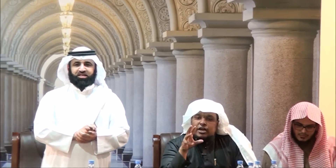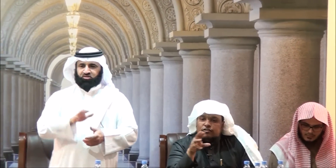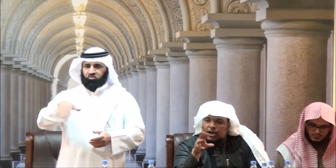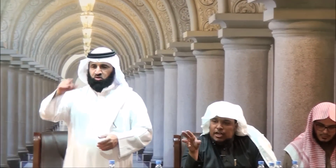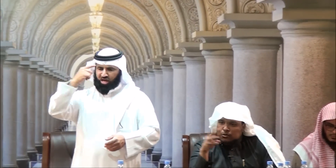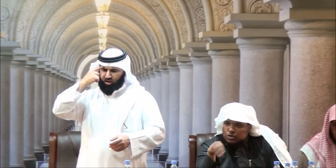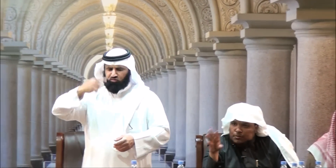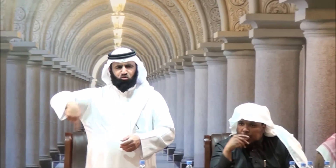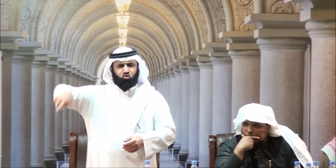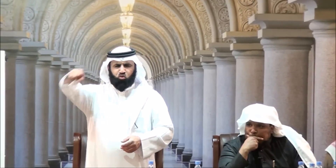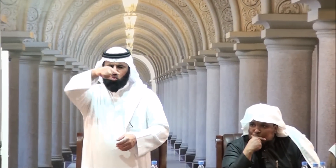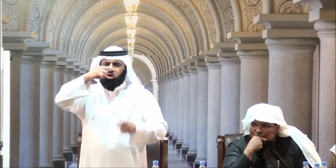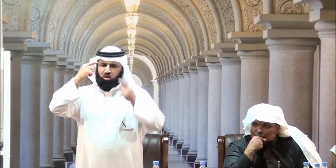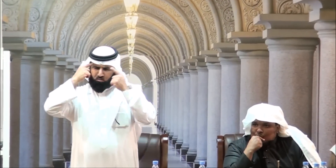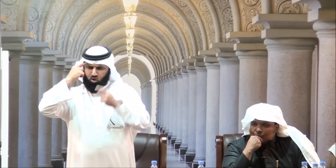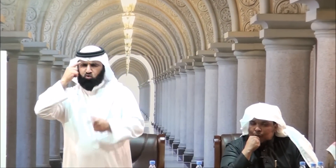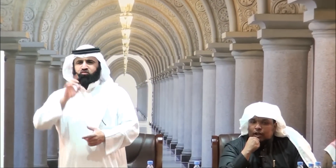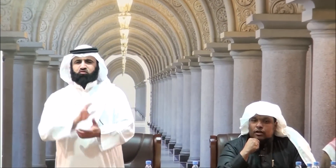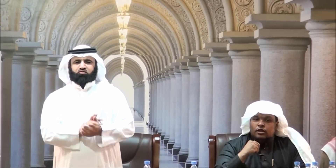تعرفون ما يخفى عليكم جميعا